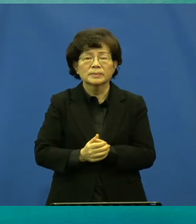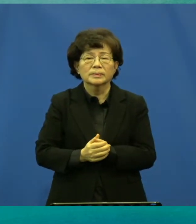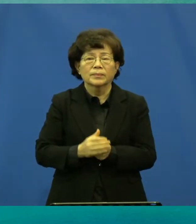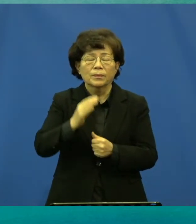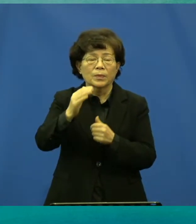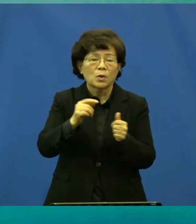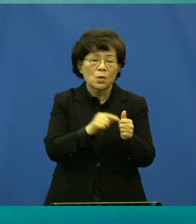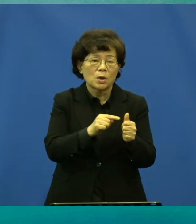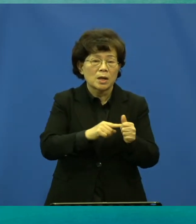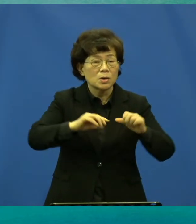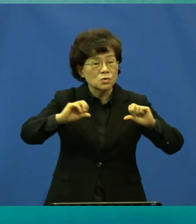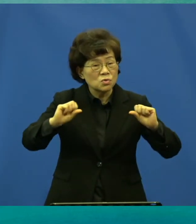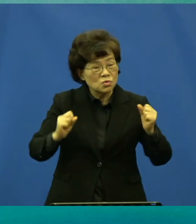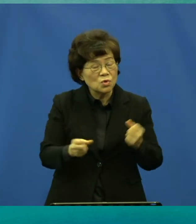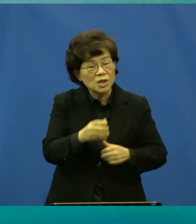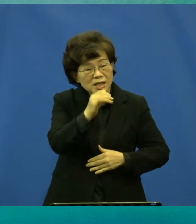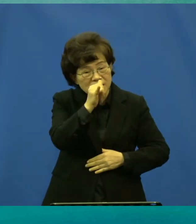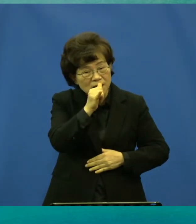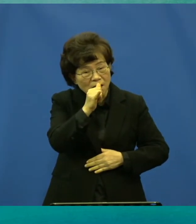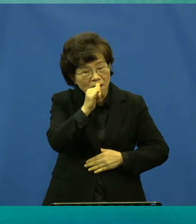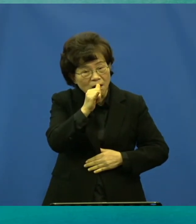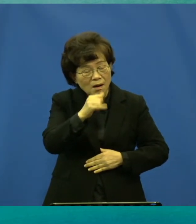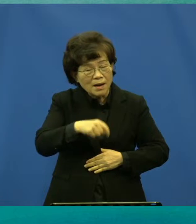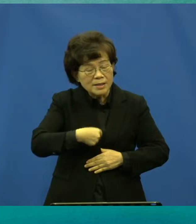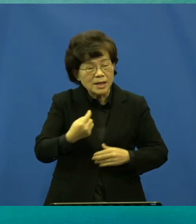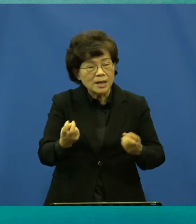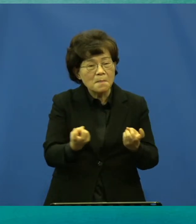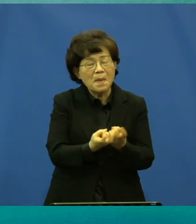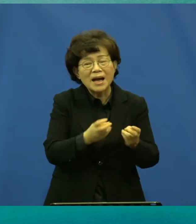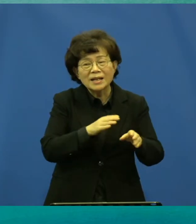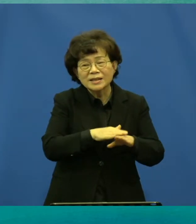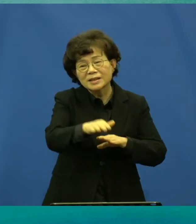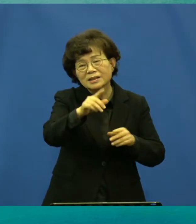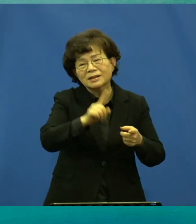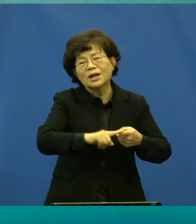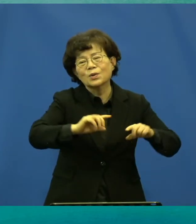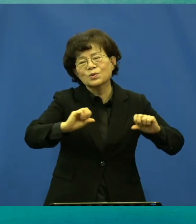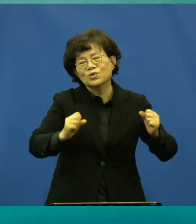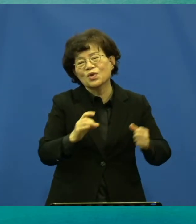요나는 순종합니다. 그러나 자기 방식을 고집합니다.